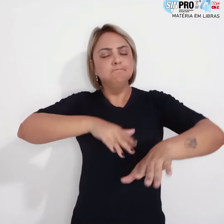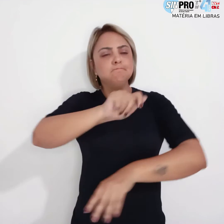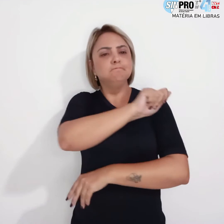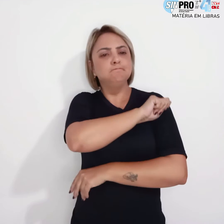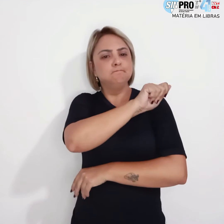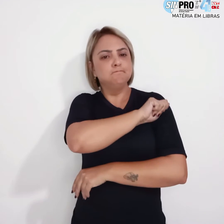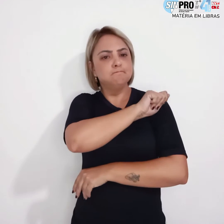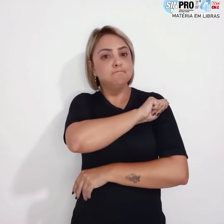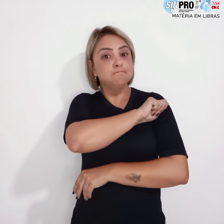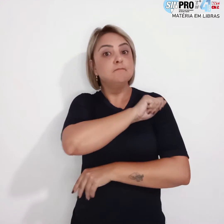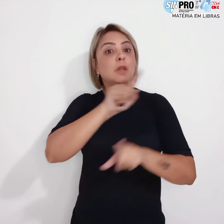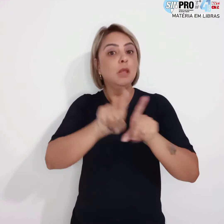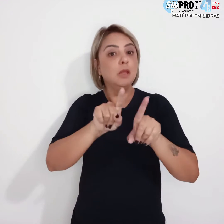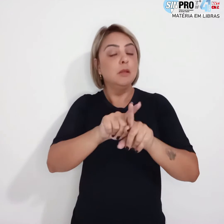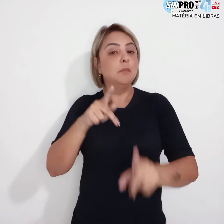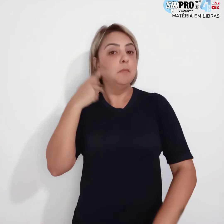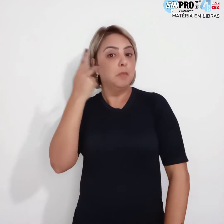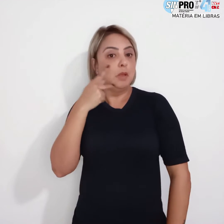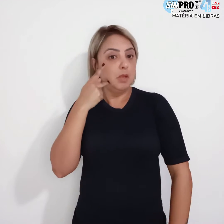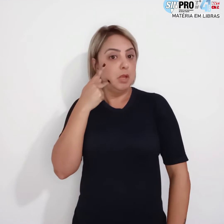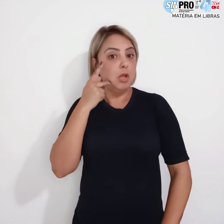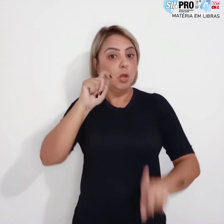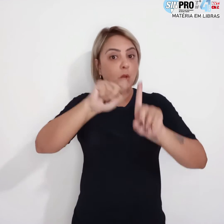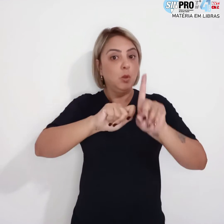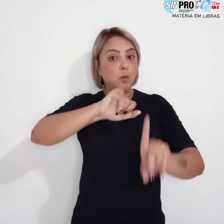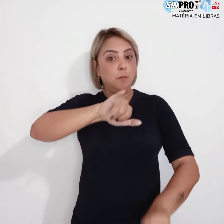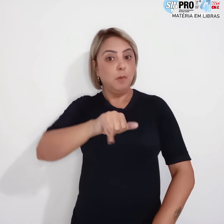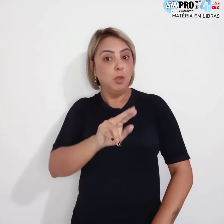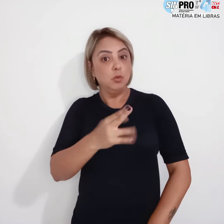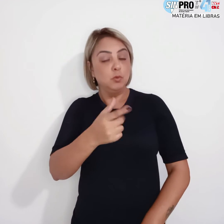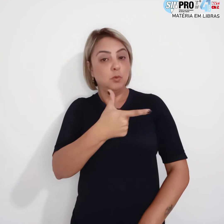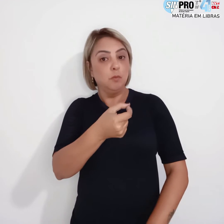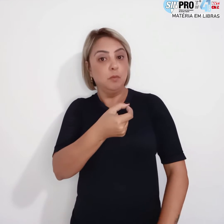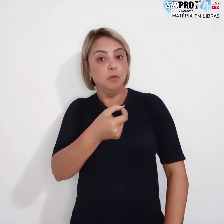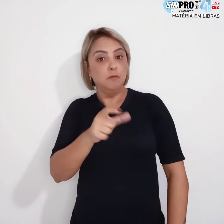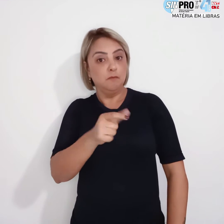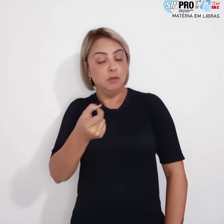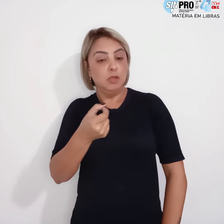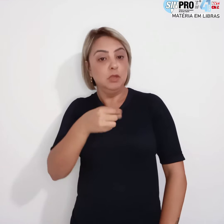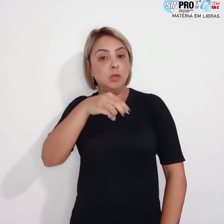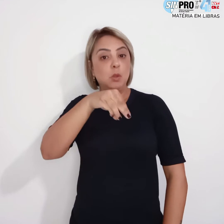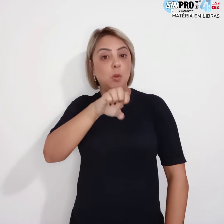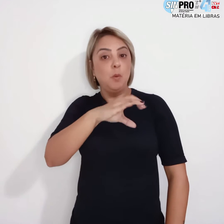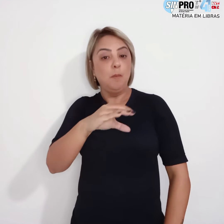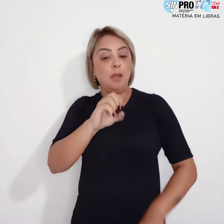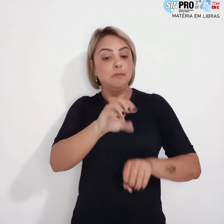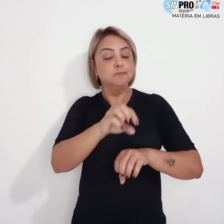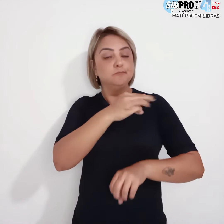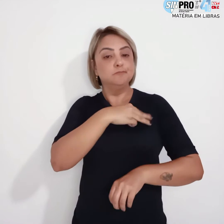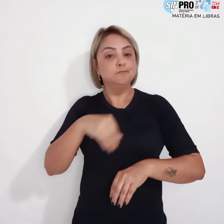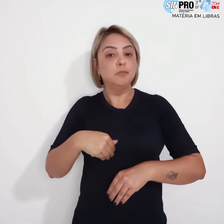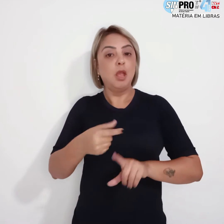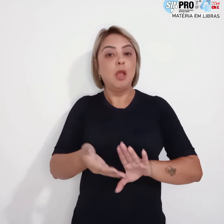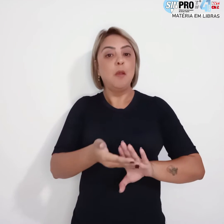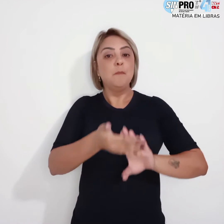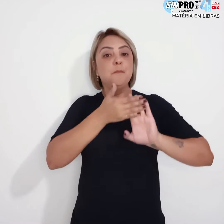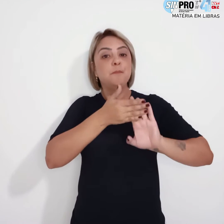e parlamentares, em julho de 2020, o MEC anunciou o adiamento das provas para janeiro